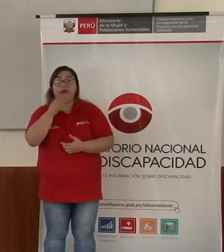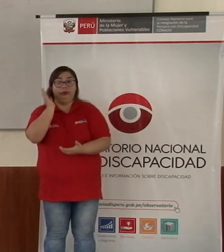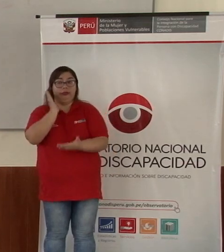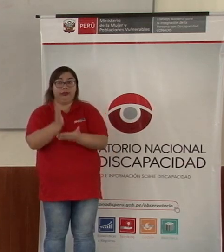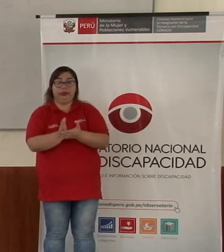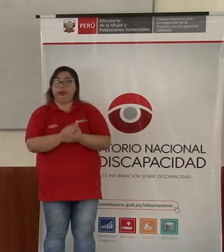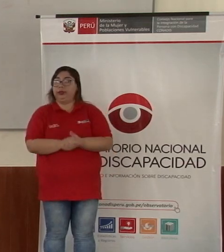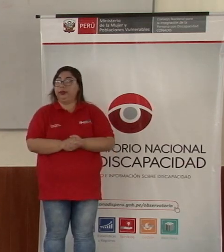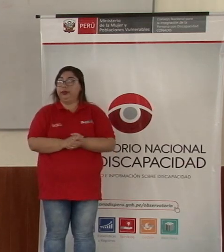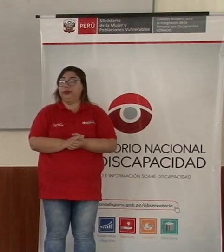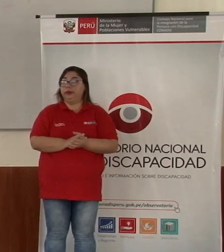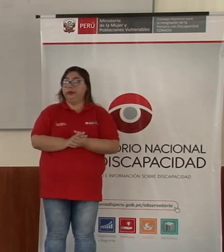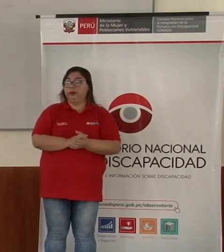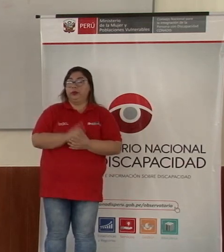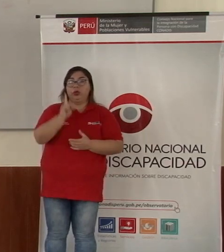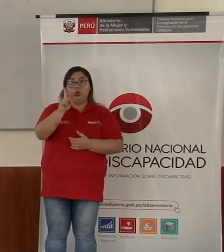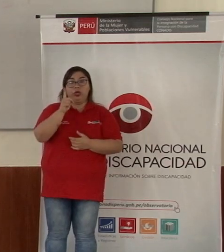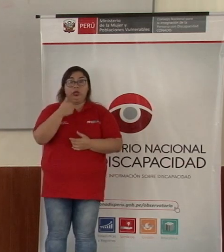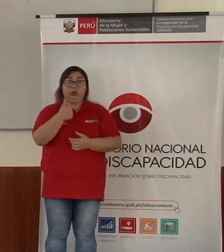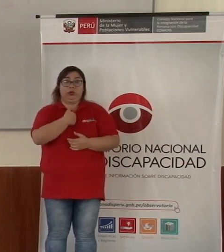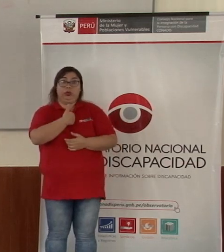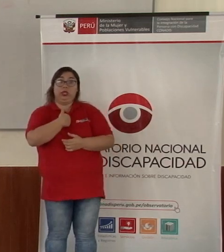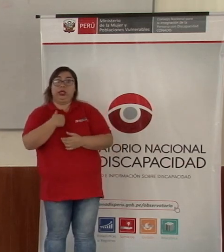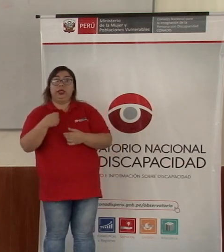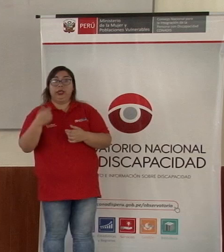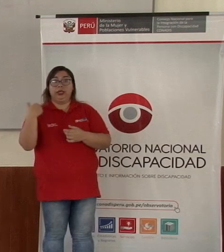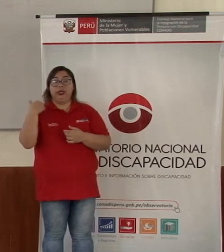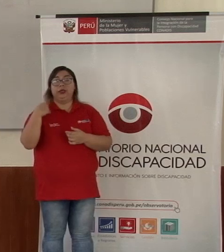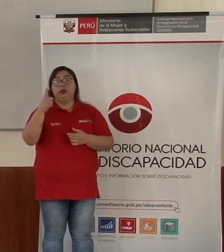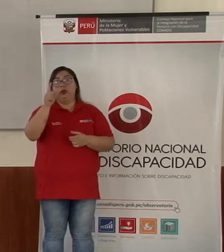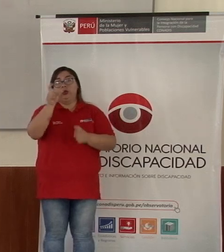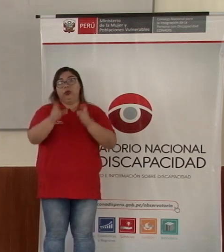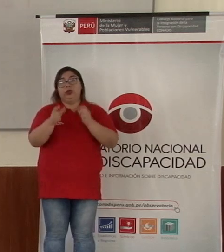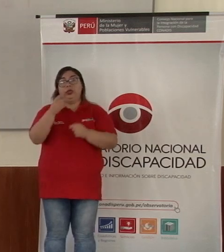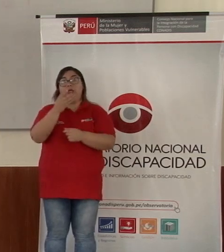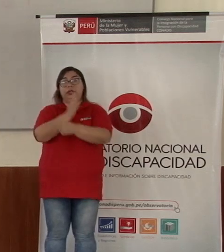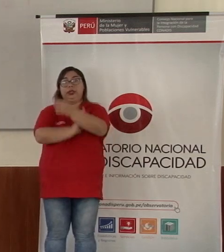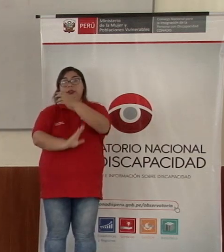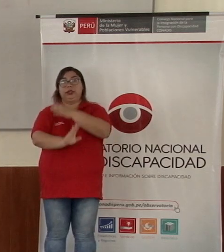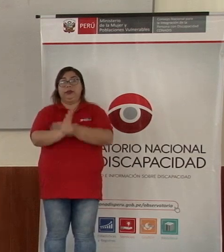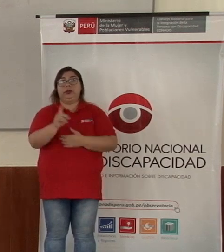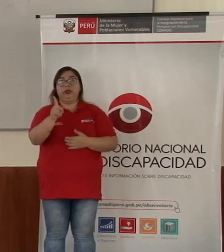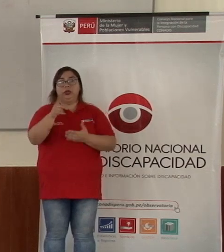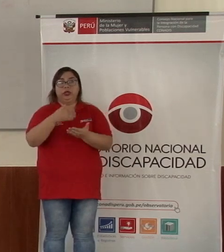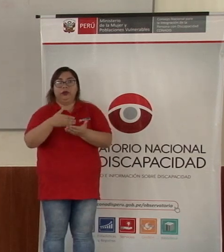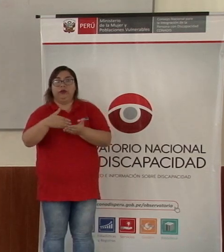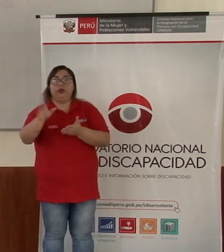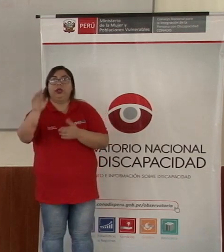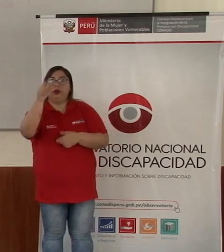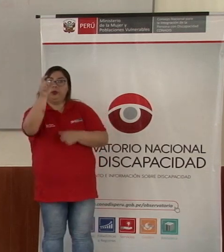bastaba con que tú tengas una discapacidad y estás descalificado como ciudadano.